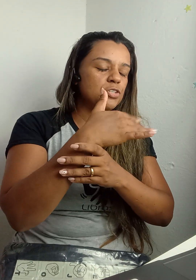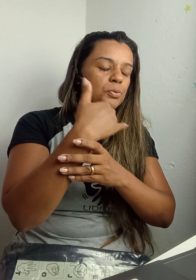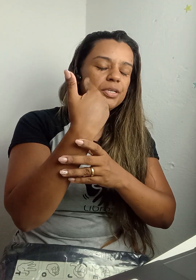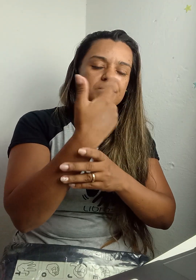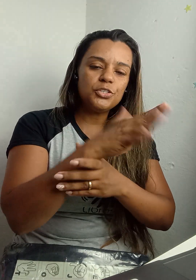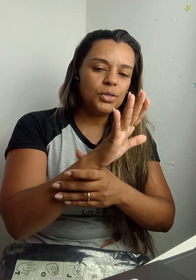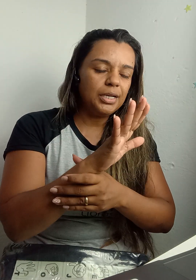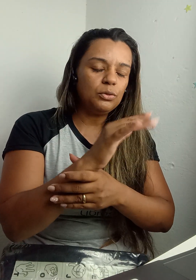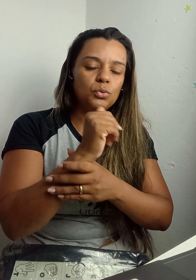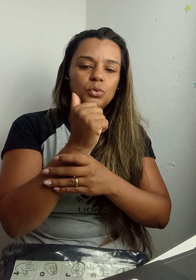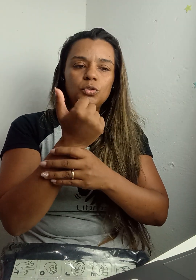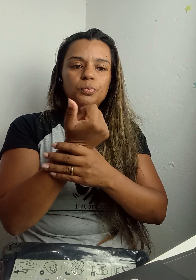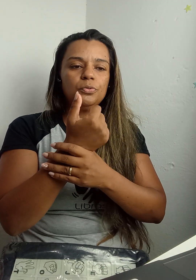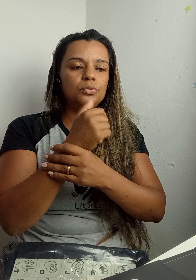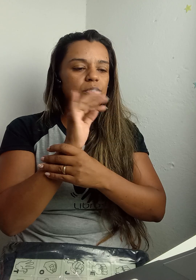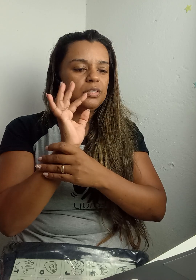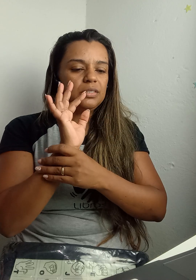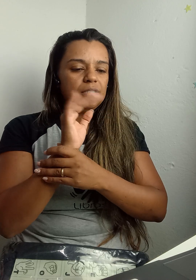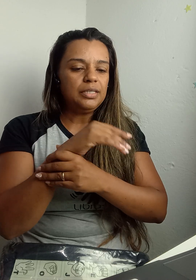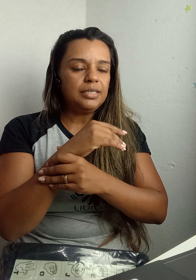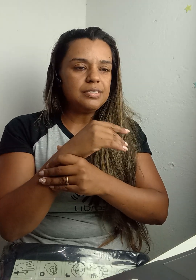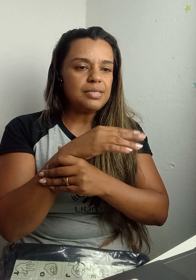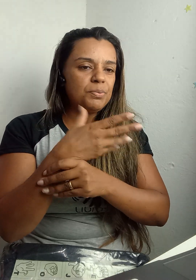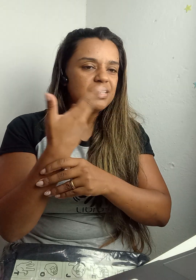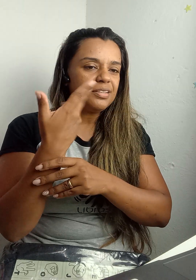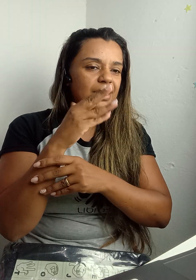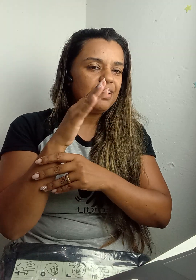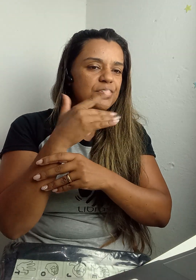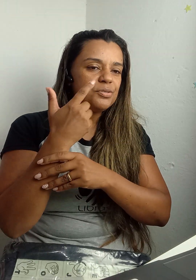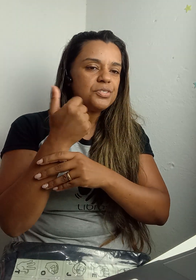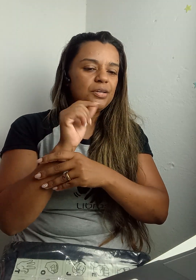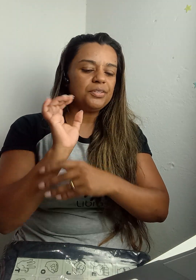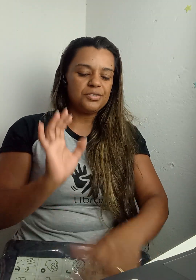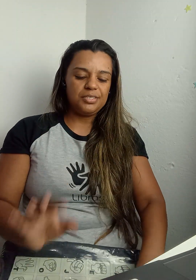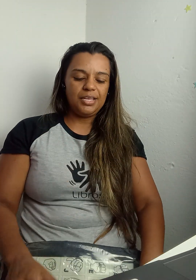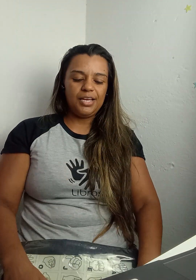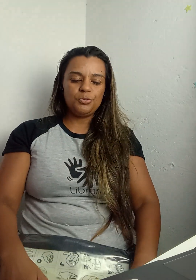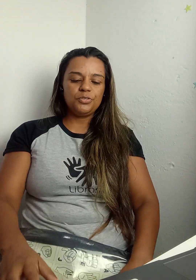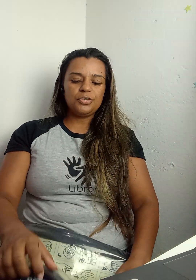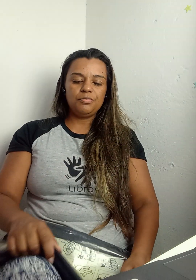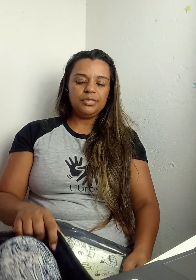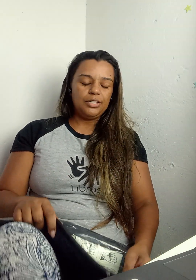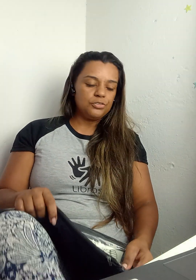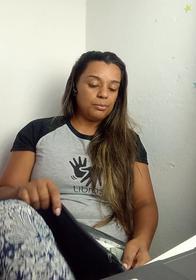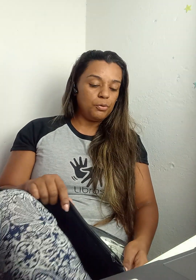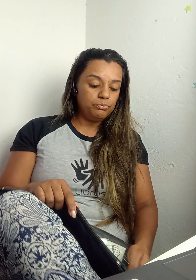apoio, quiser jogar lá no grupo, se apresentar, fazer o sinal da sua cidade, pode ficar à vontade, tá bom?